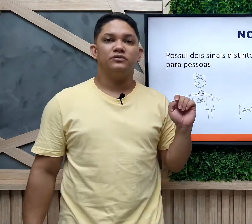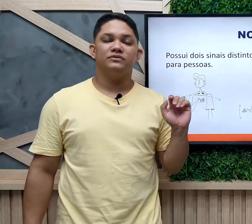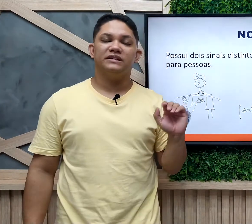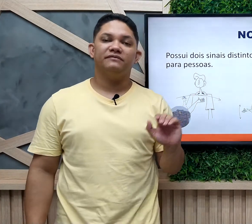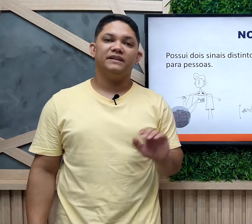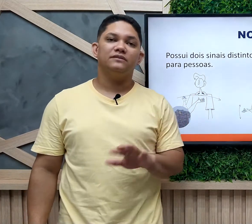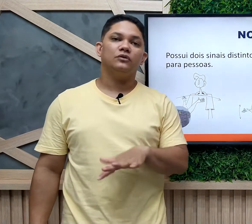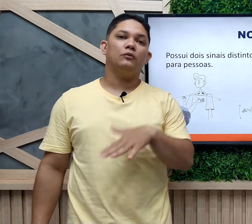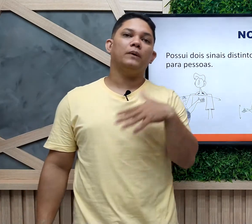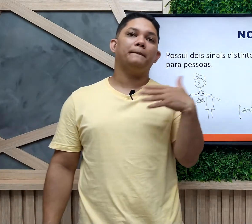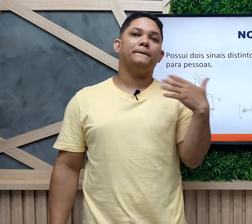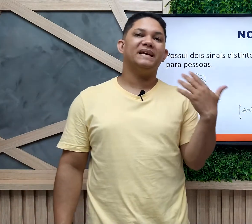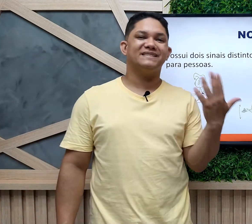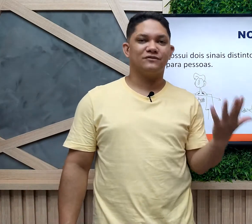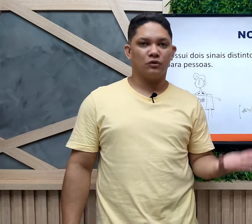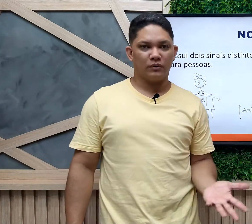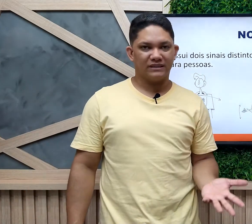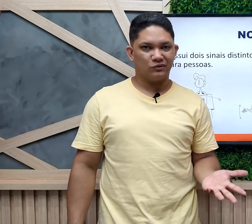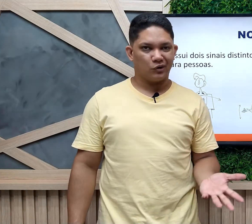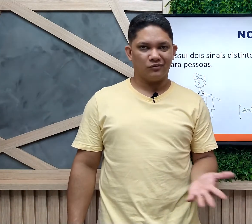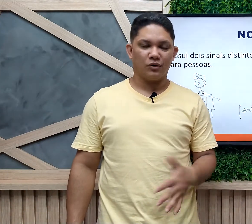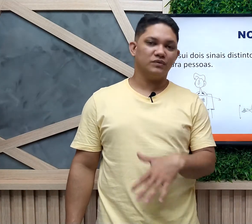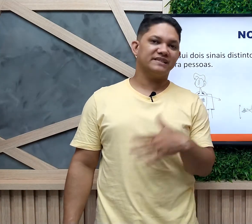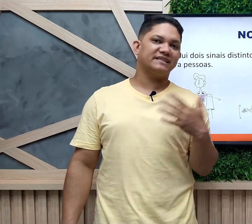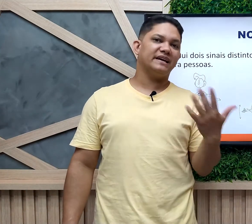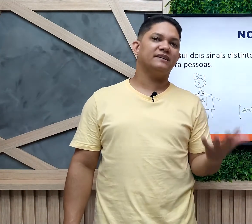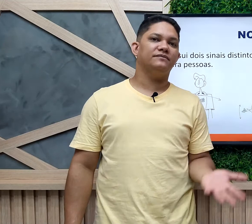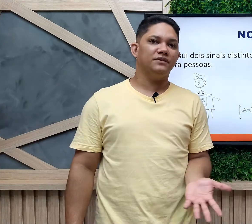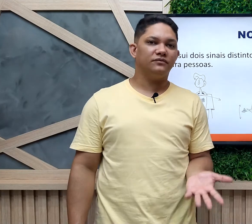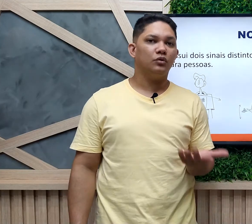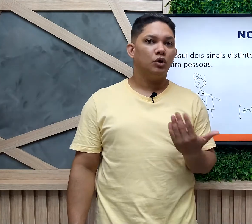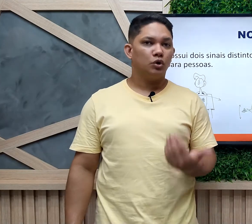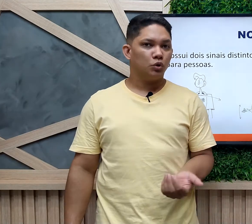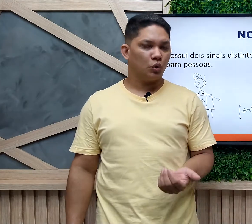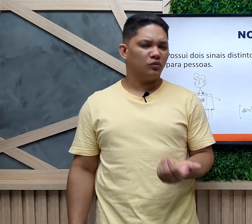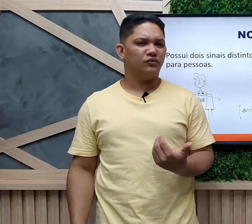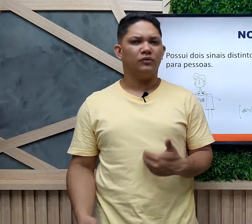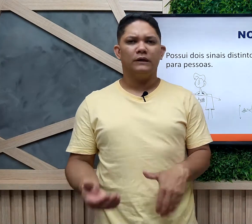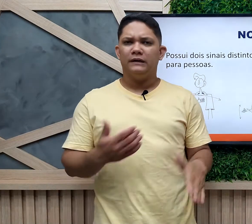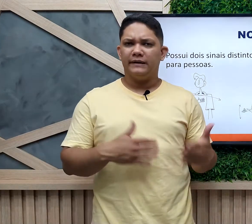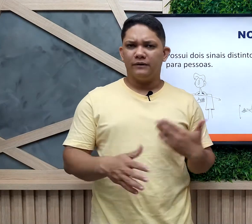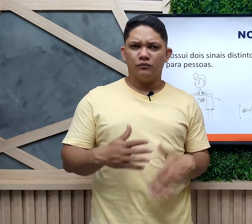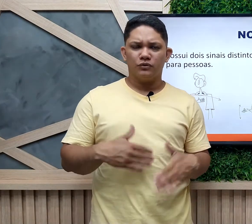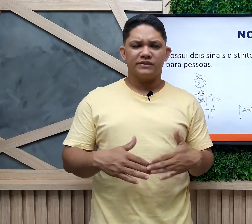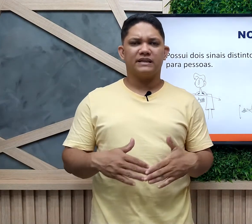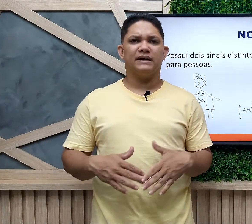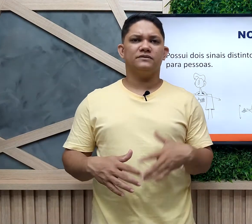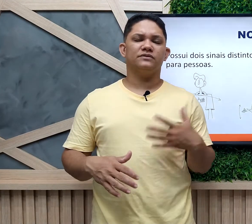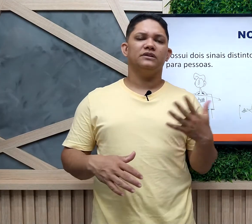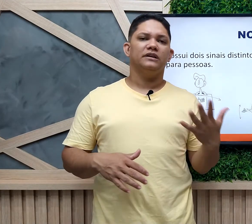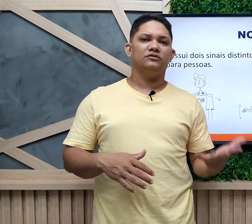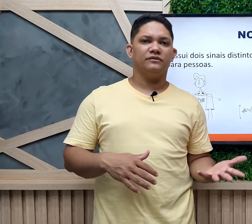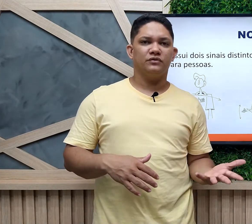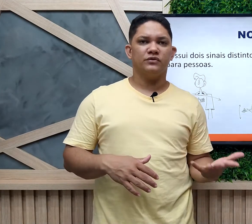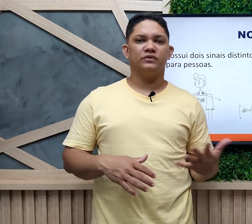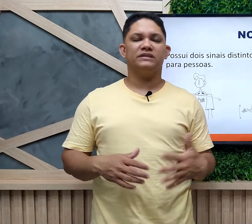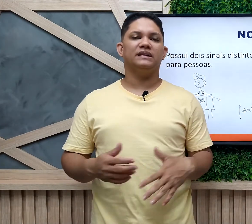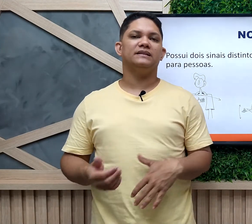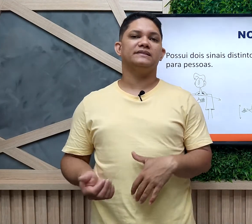nos referindo a uma pessoa nova, um ser vivo novo. E em muitos casos, eu já vi o estudo sinalizando